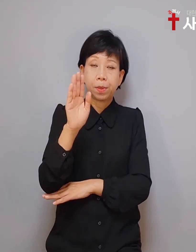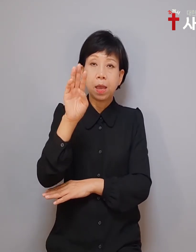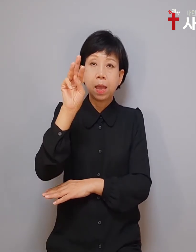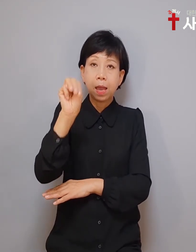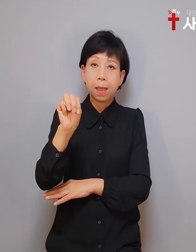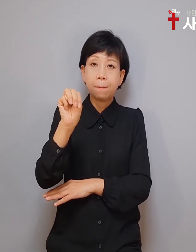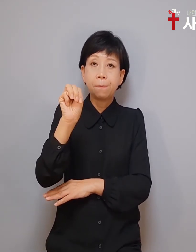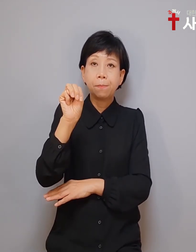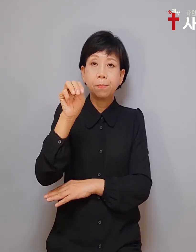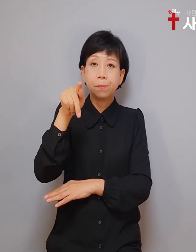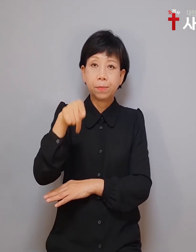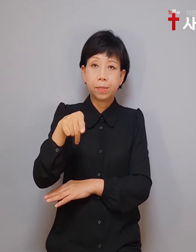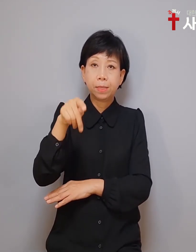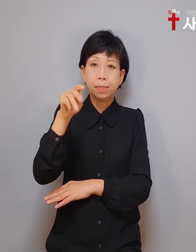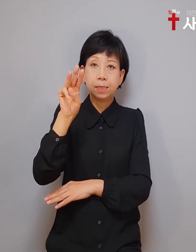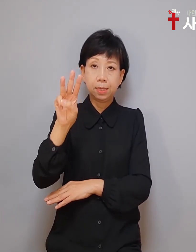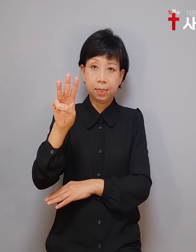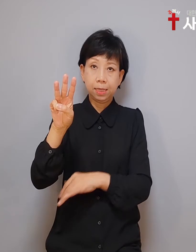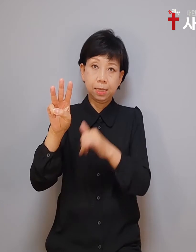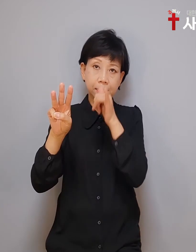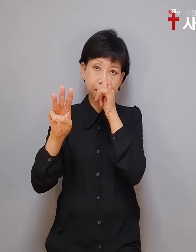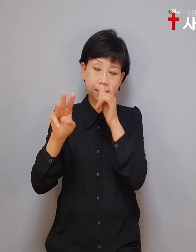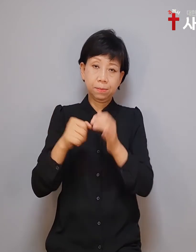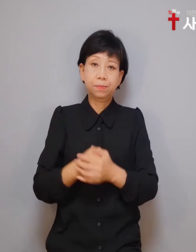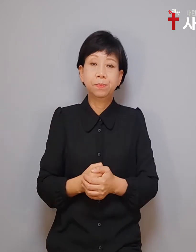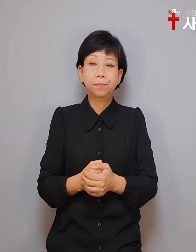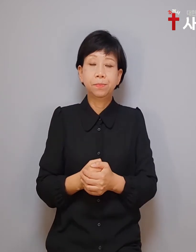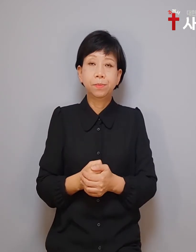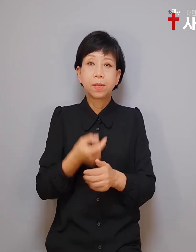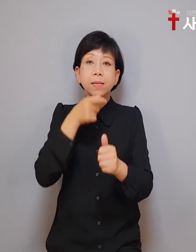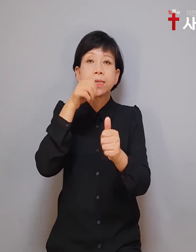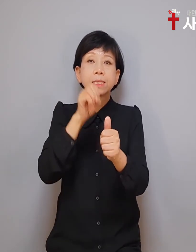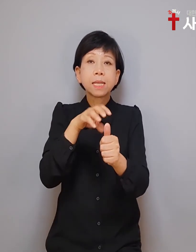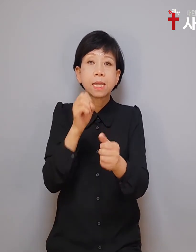바랍니다. 세례식이 2부 예배에 있습니다.